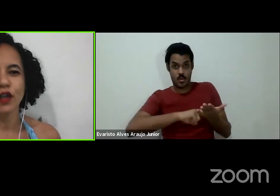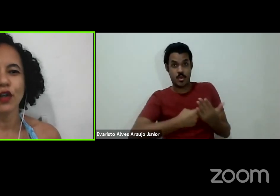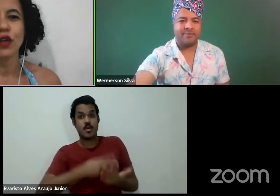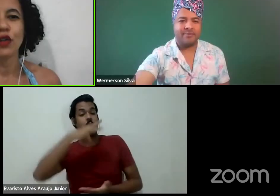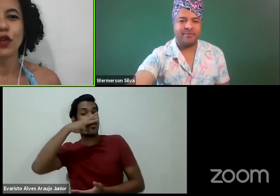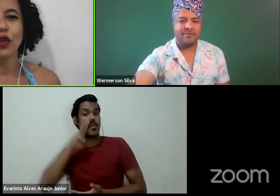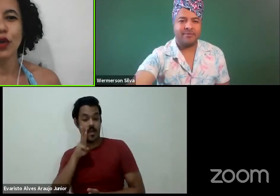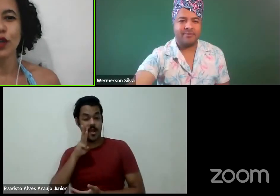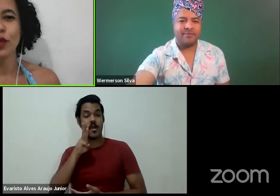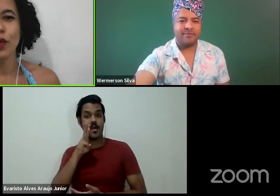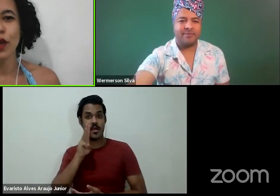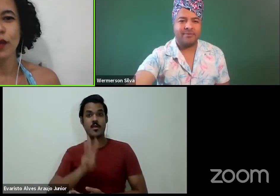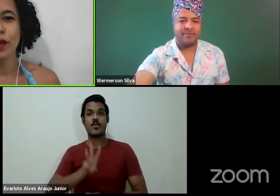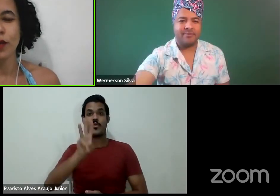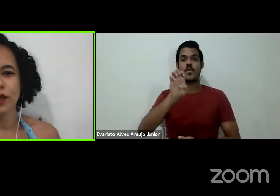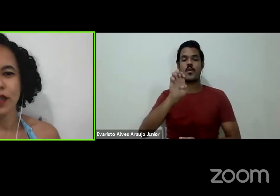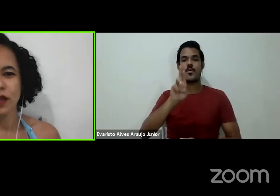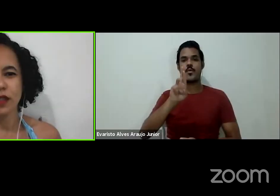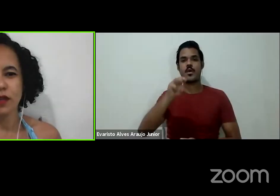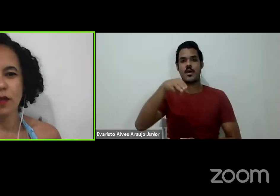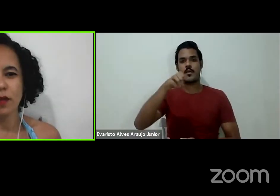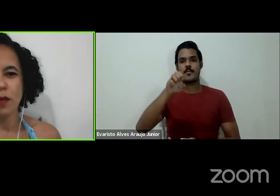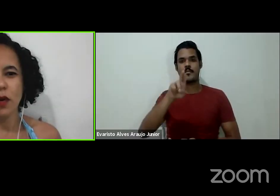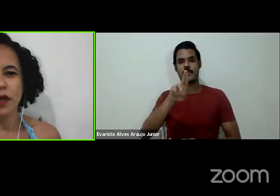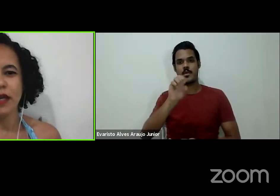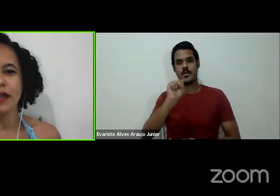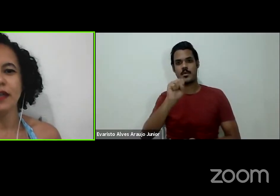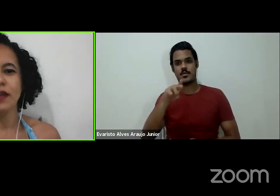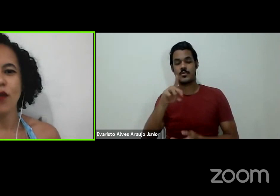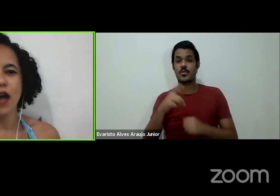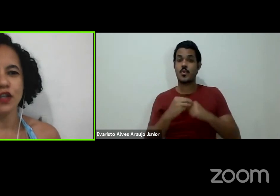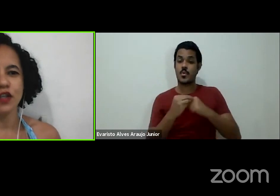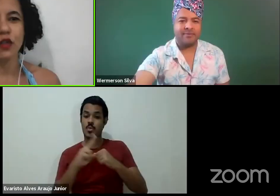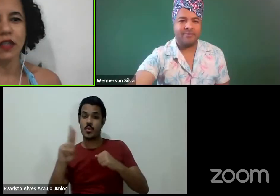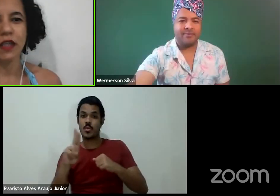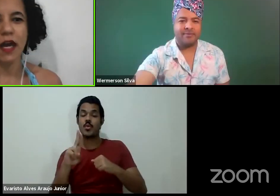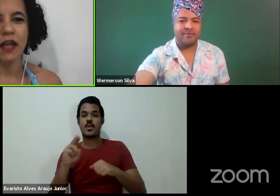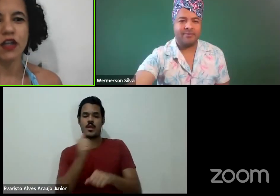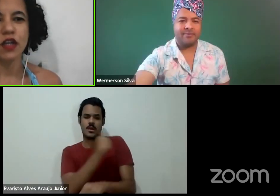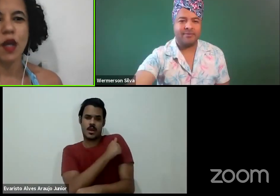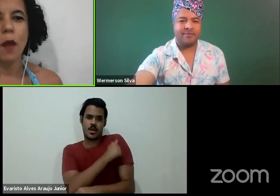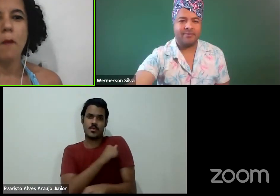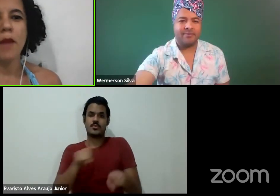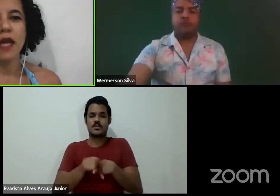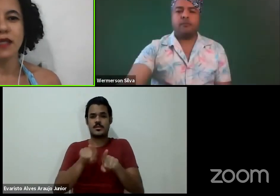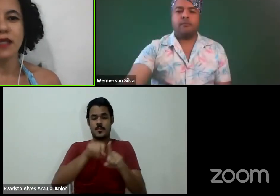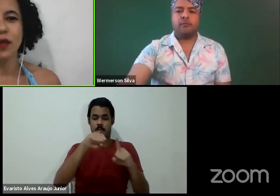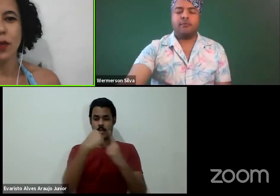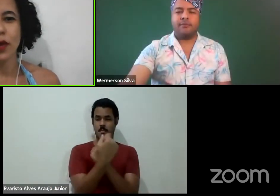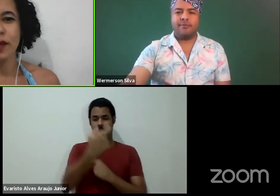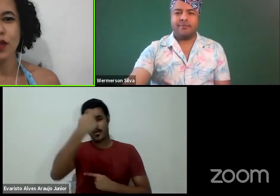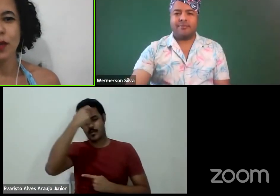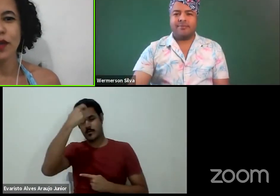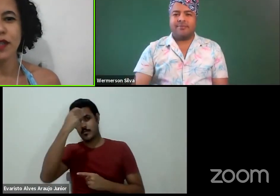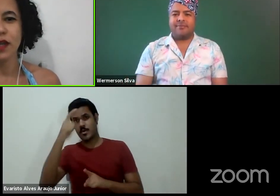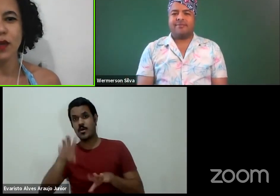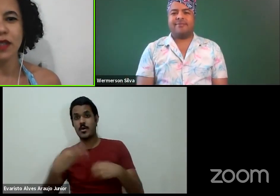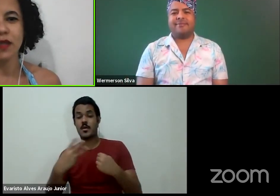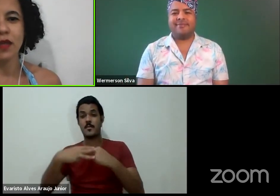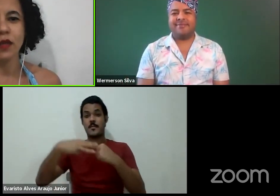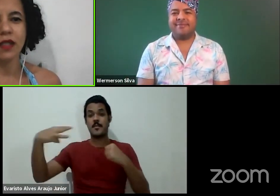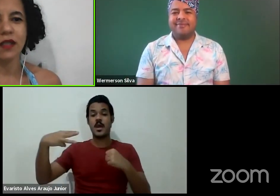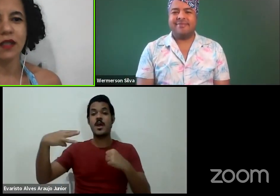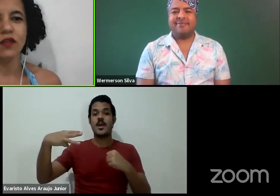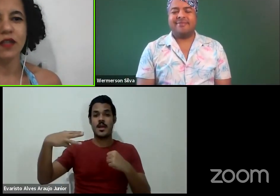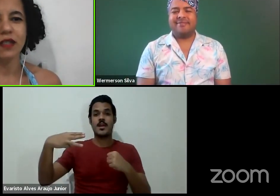Silva, doutorando do programa de pós-graduação em Memória, Linguagem e Sociedade, mestre no programa de